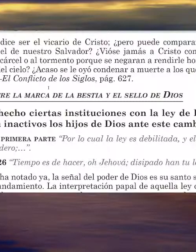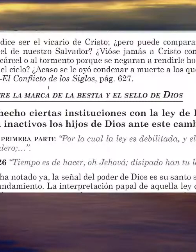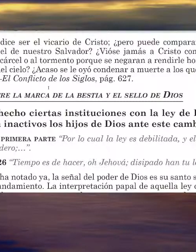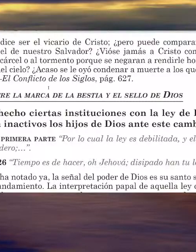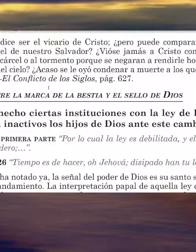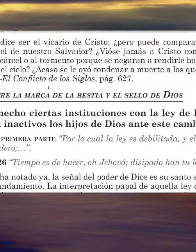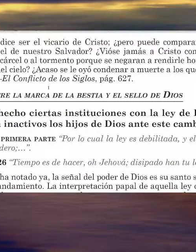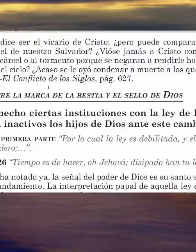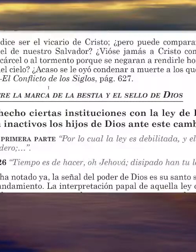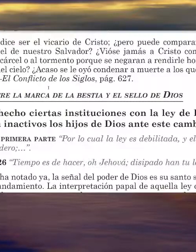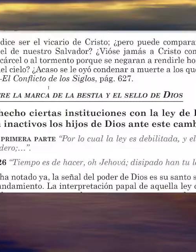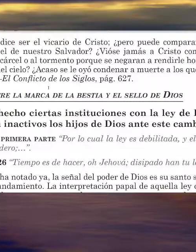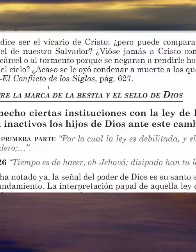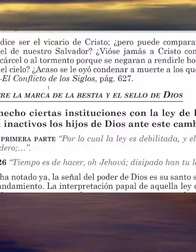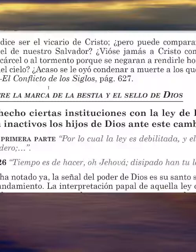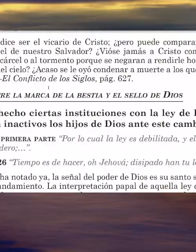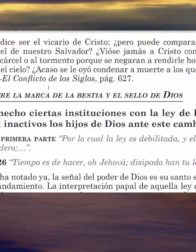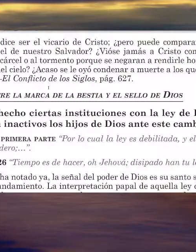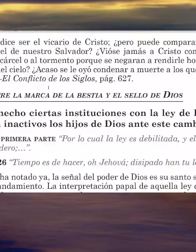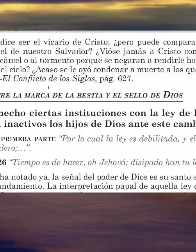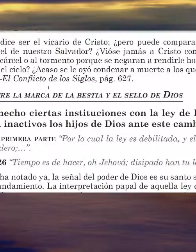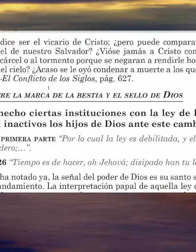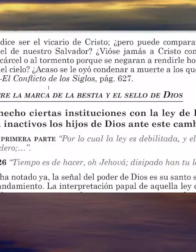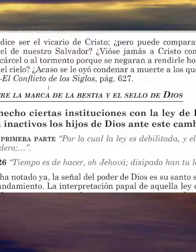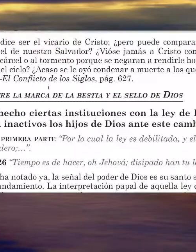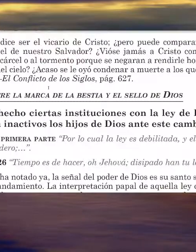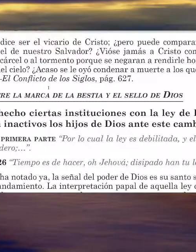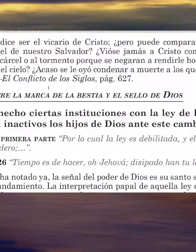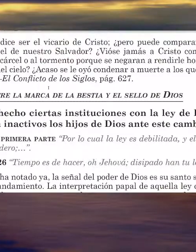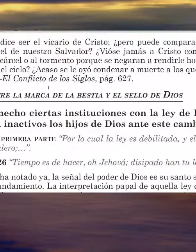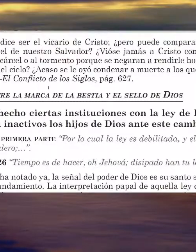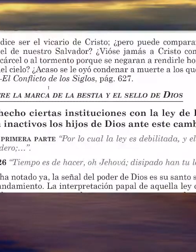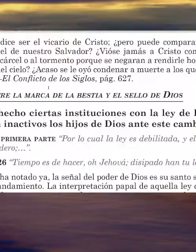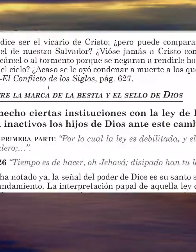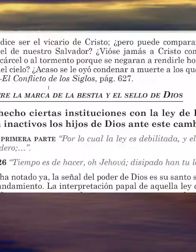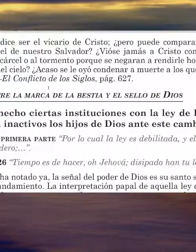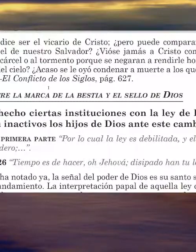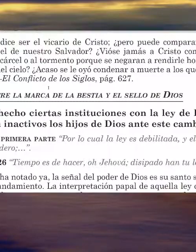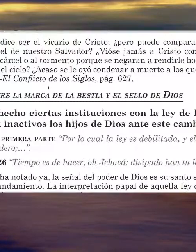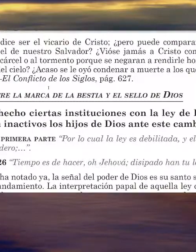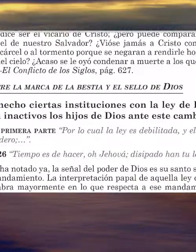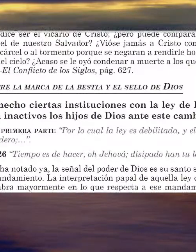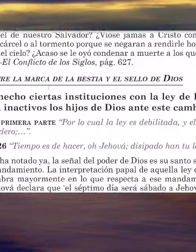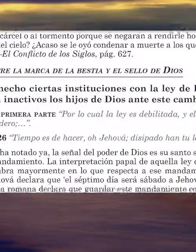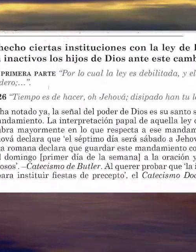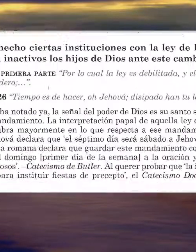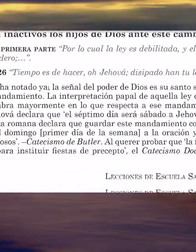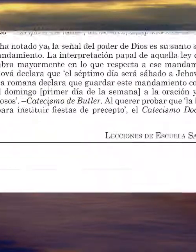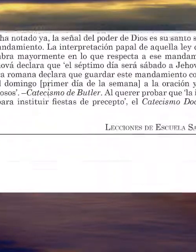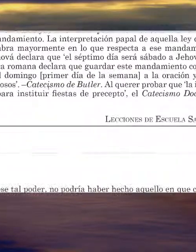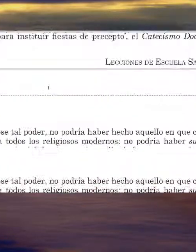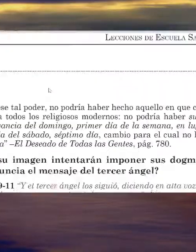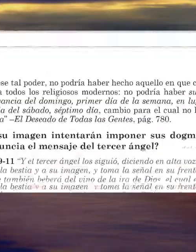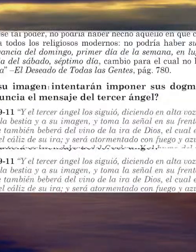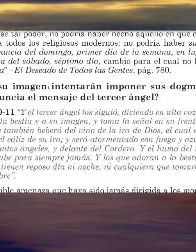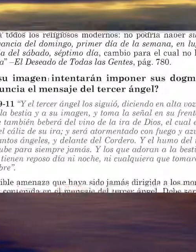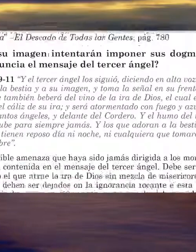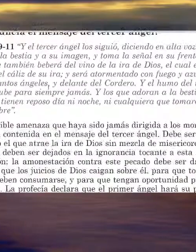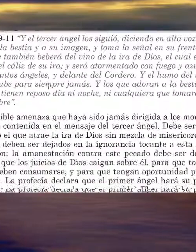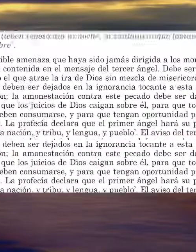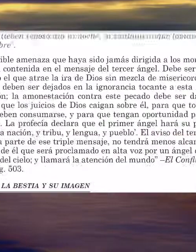es diferencia entre la marca de la bestia y el sello de